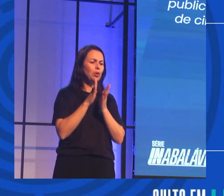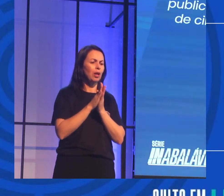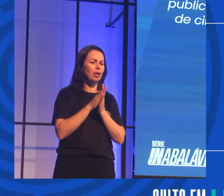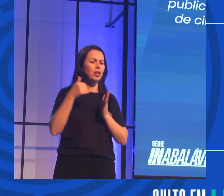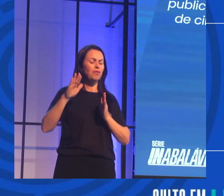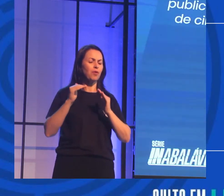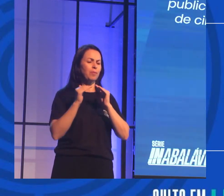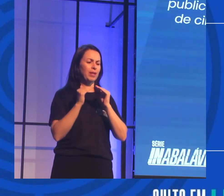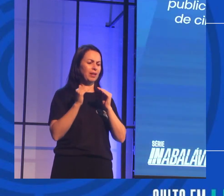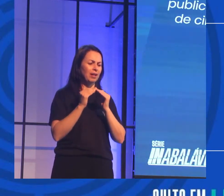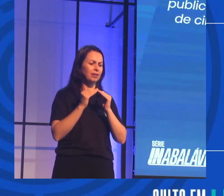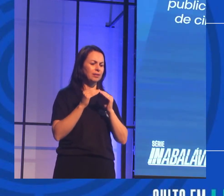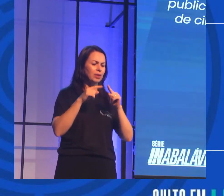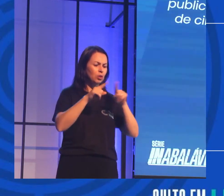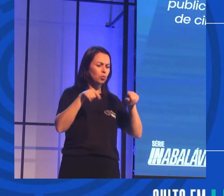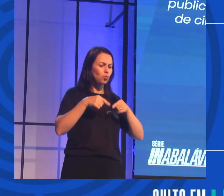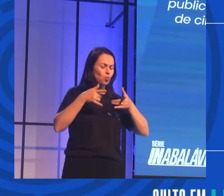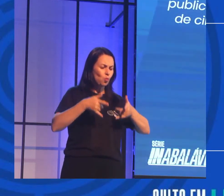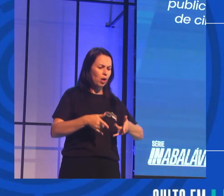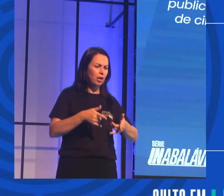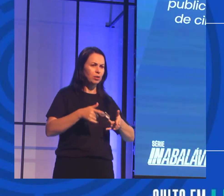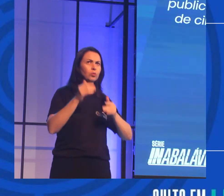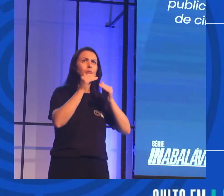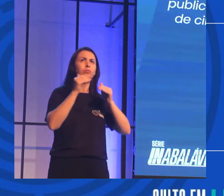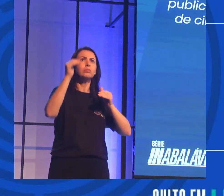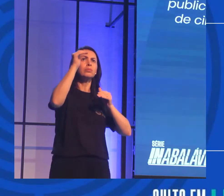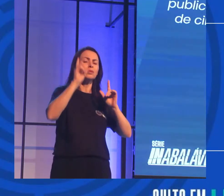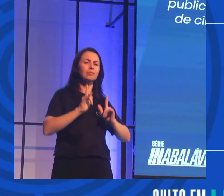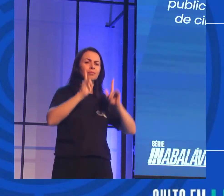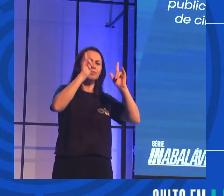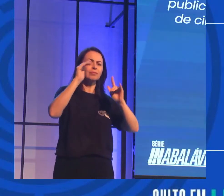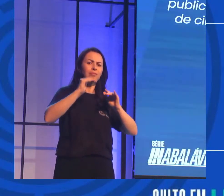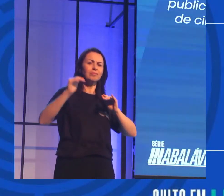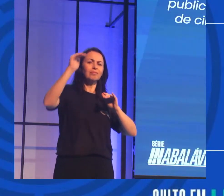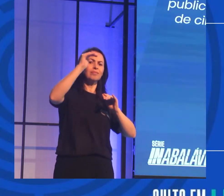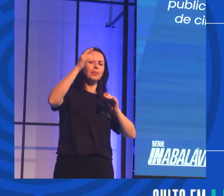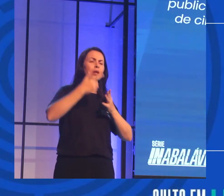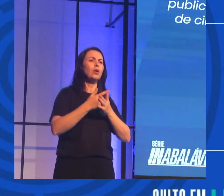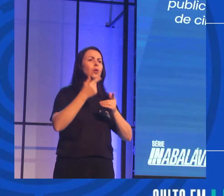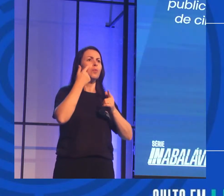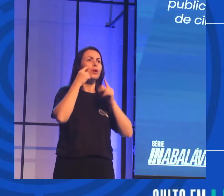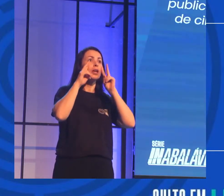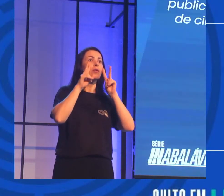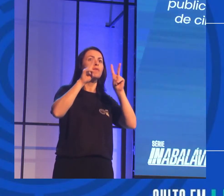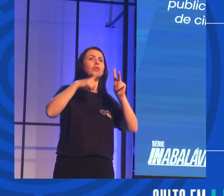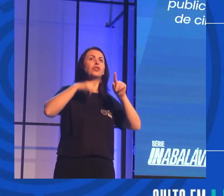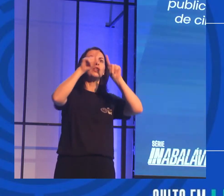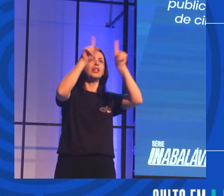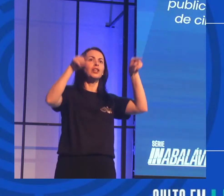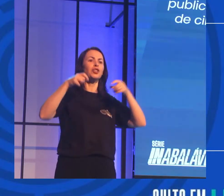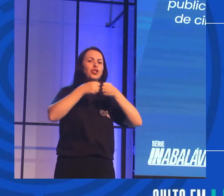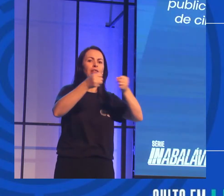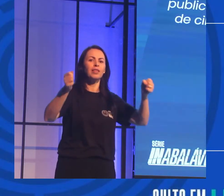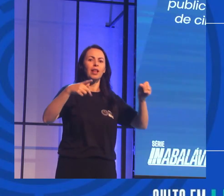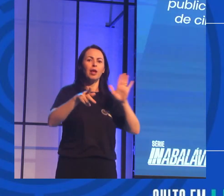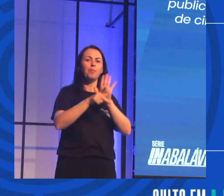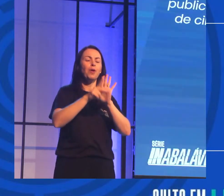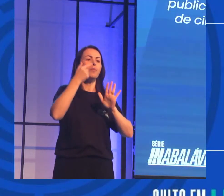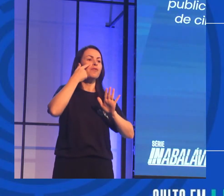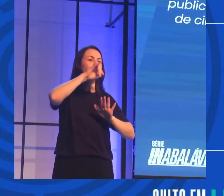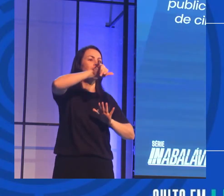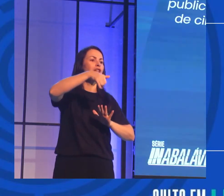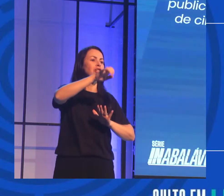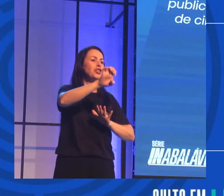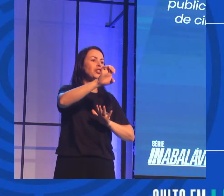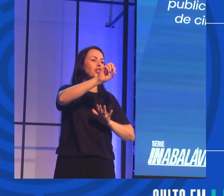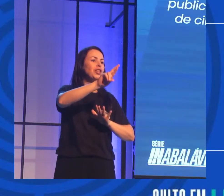seu quarto, no andar de cima, cujas janelas davam para Jerusalém. Não é questão do local, mas a questão que ali lembrava ele